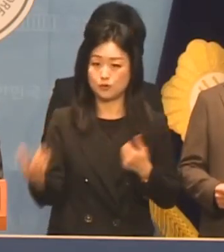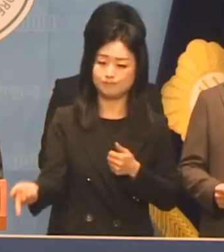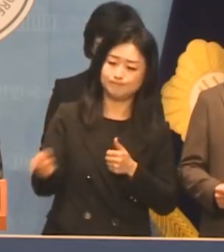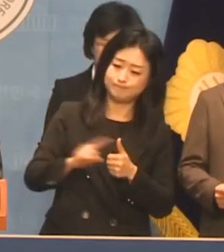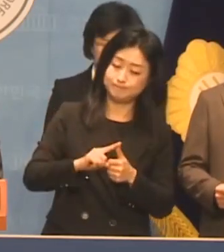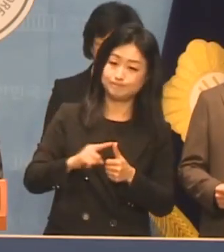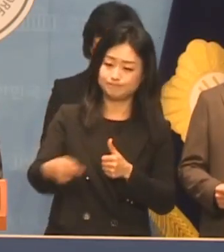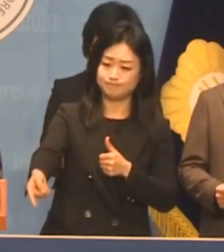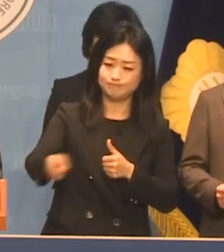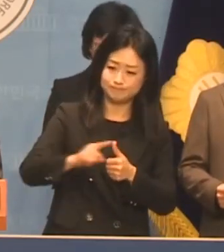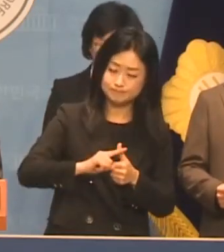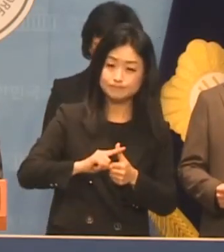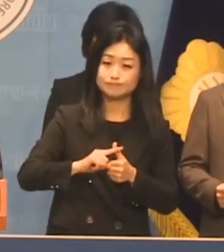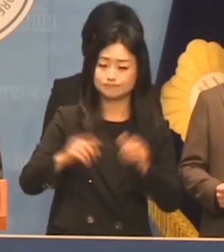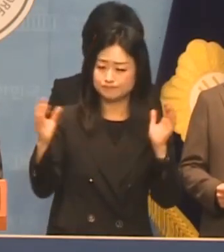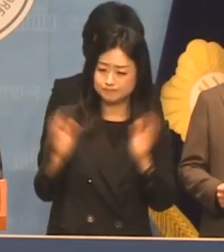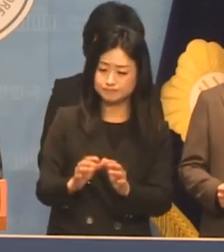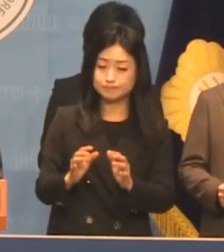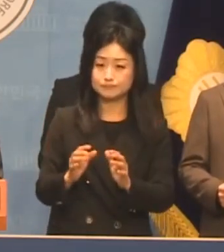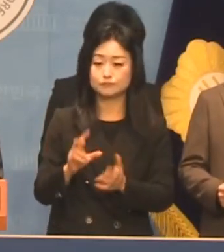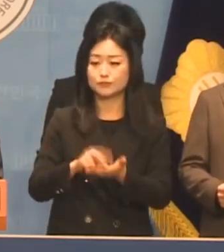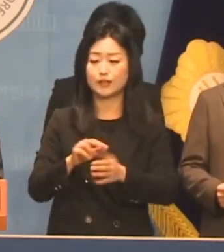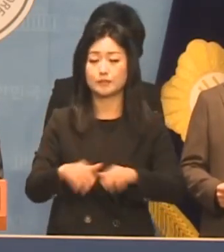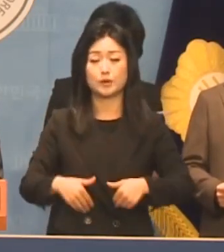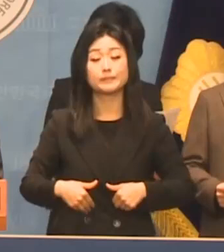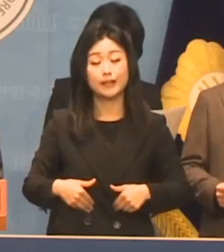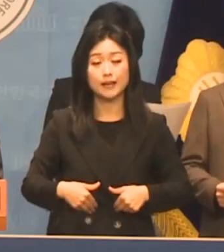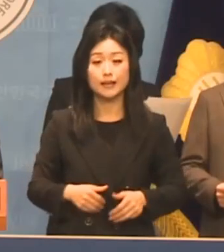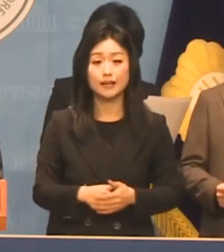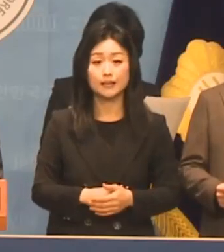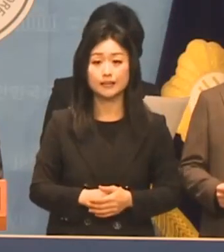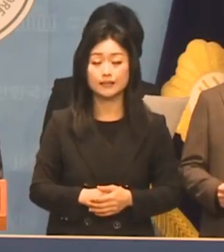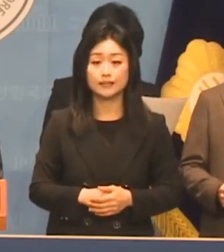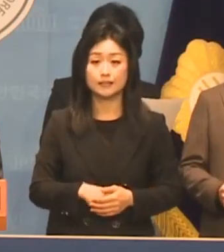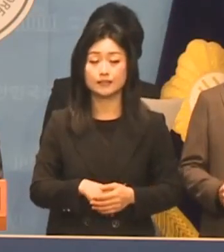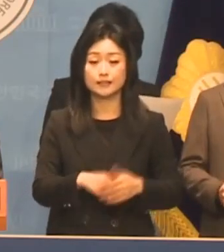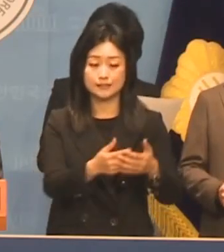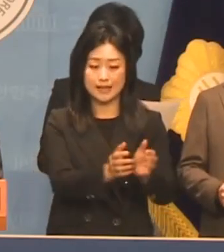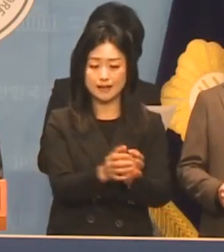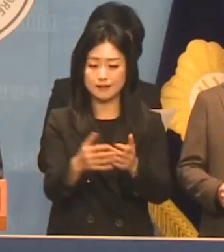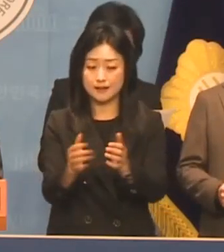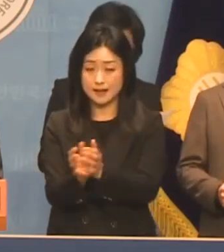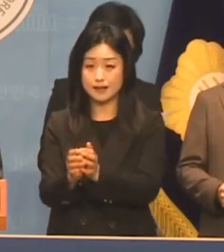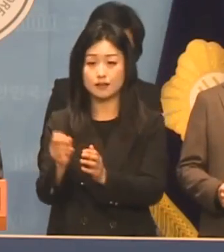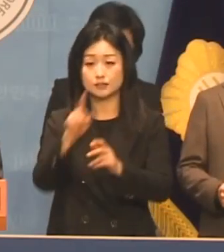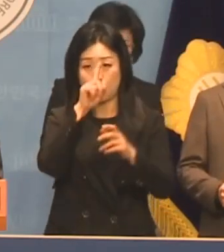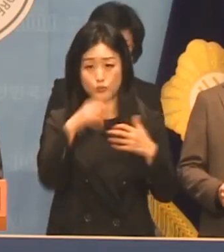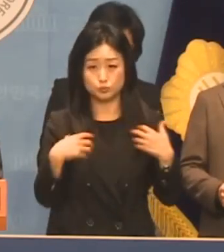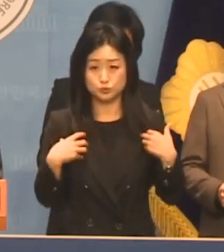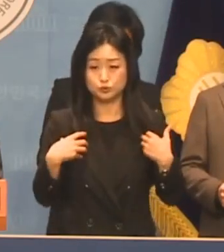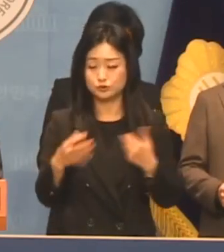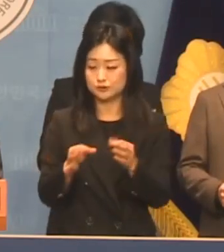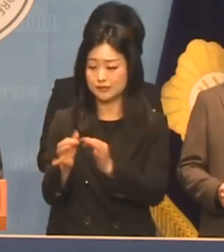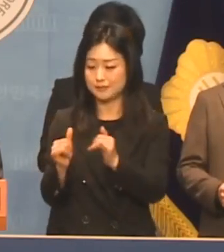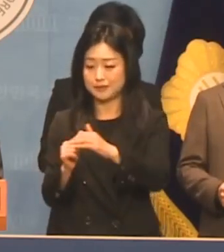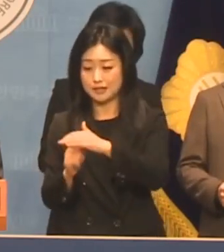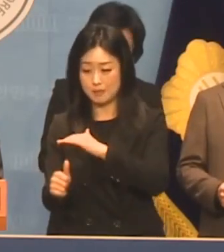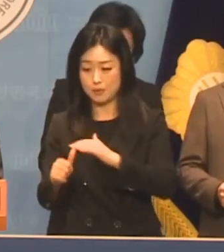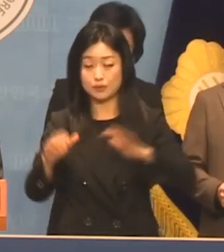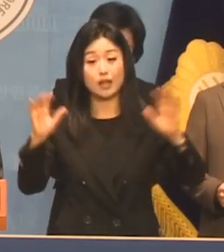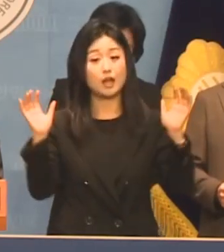실질적인 해결책을 만들어야 합니다. 모든 원내 정당과 정부, 소상공인 대표가 포함된